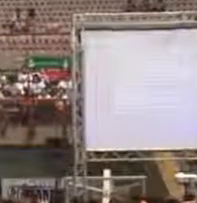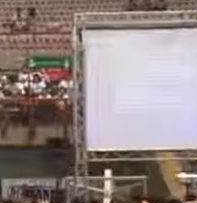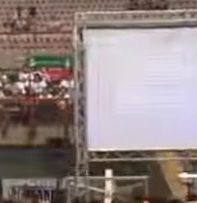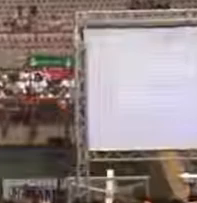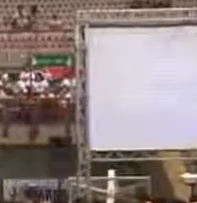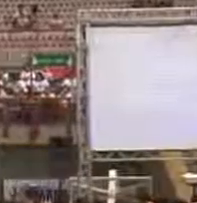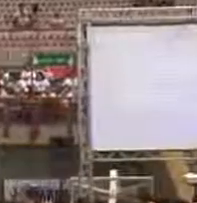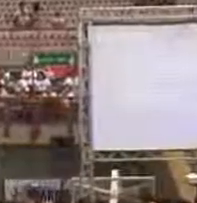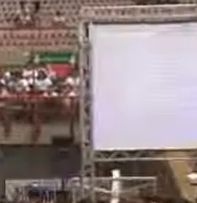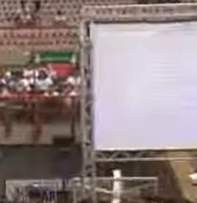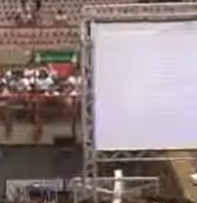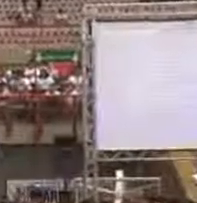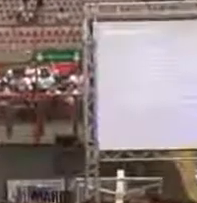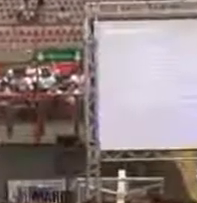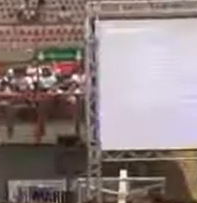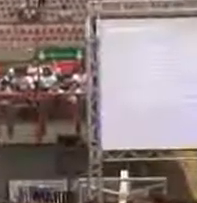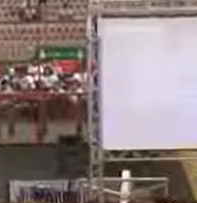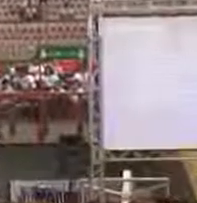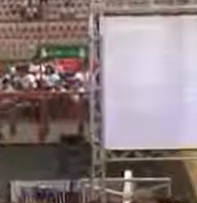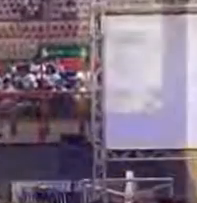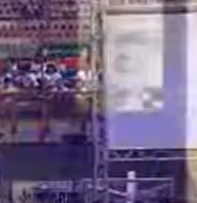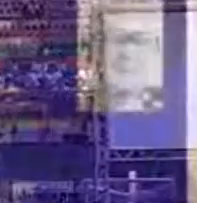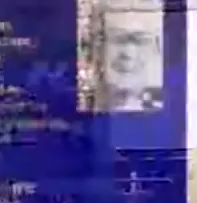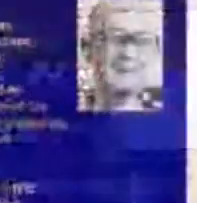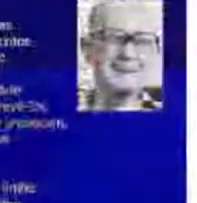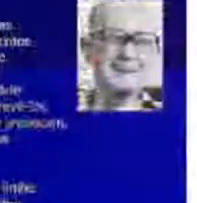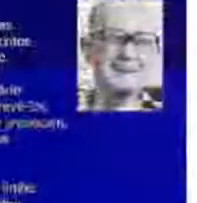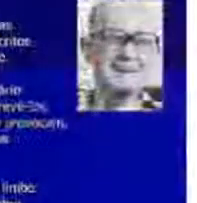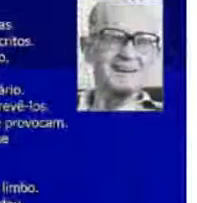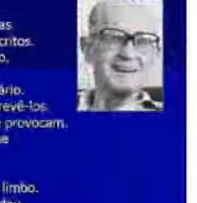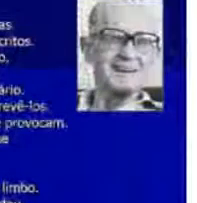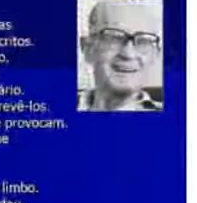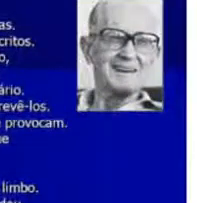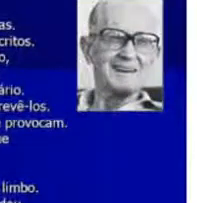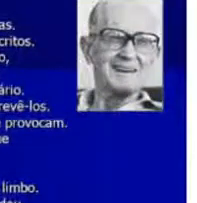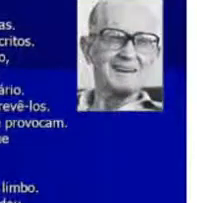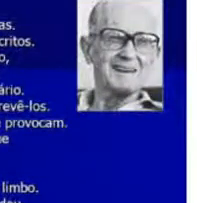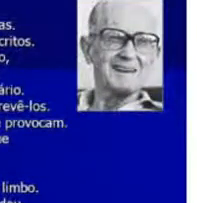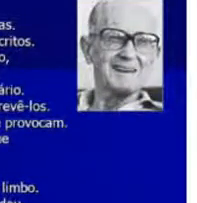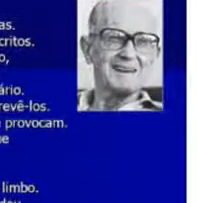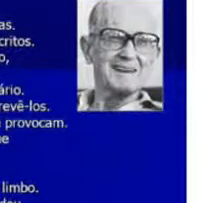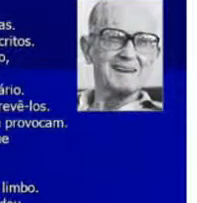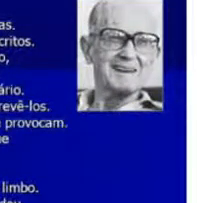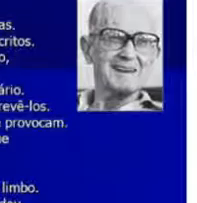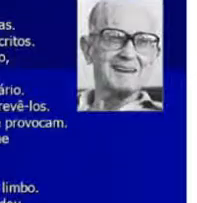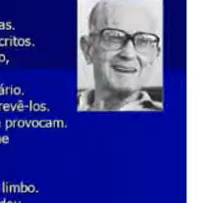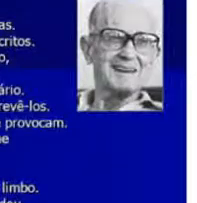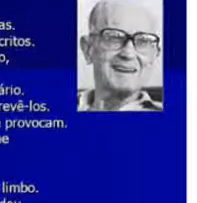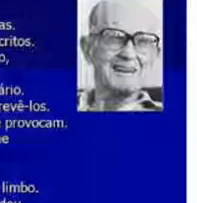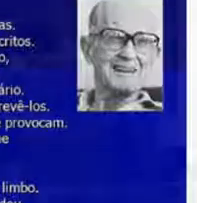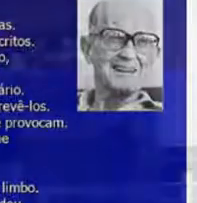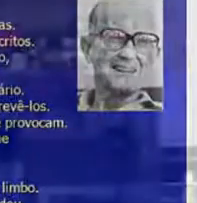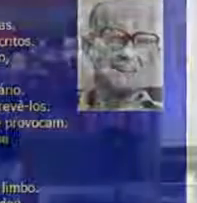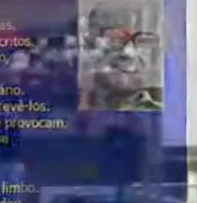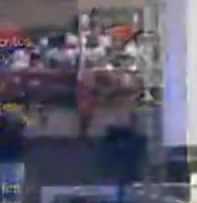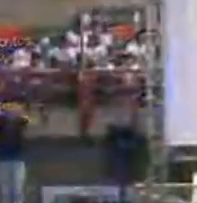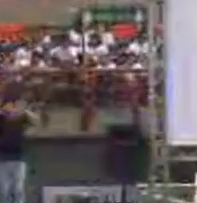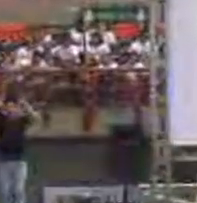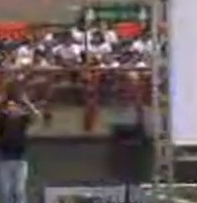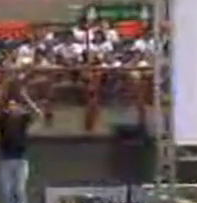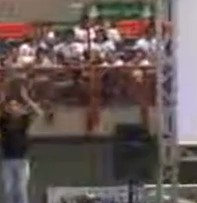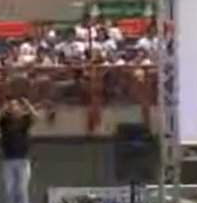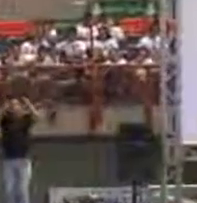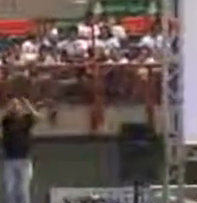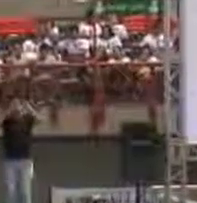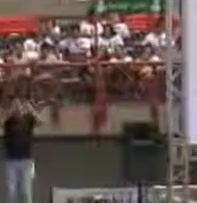silêncio na língua portuguesa Lá estão os poemas que esperam ser escritos na nossa cabeça se chama